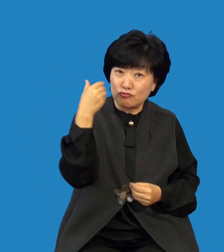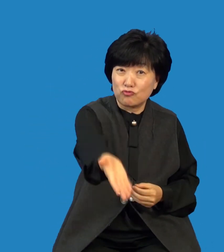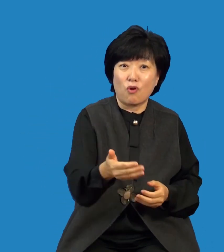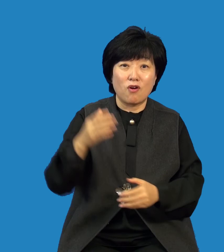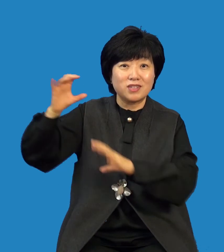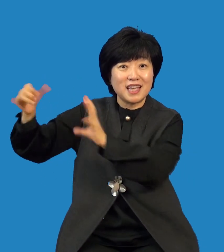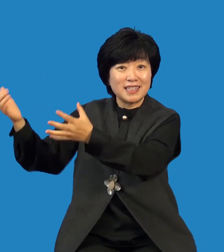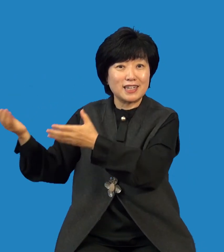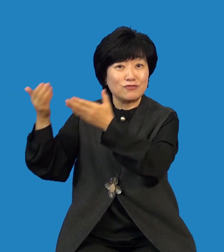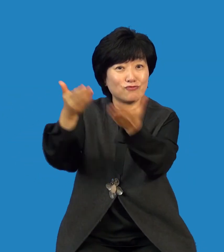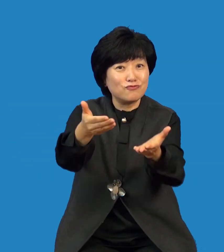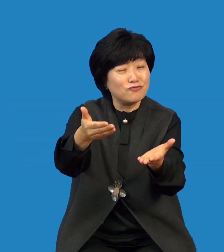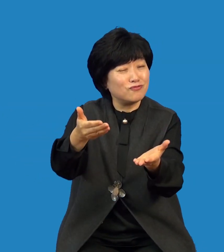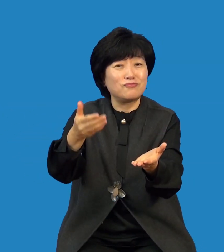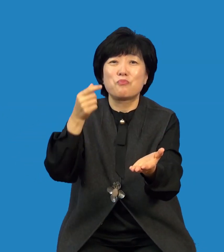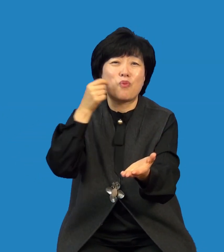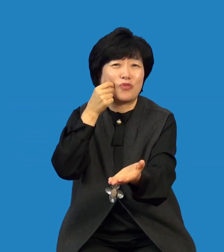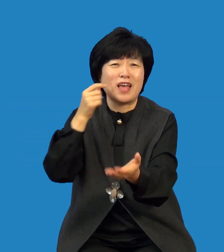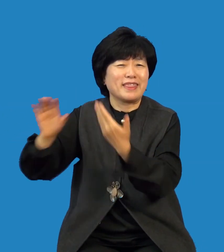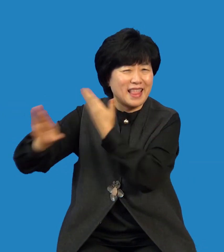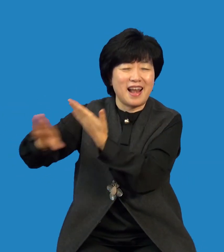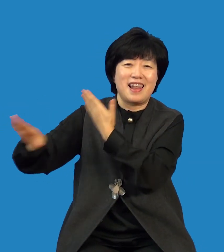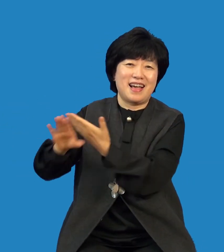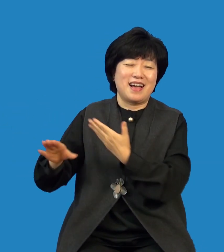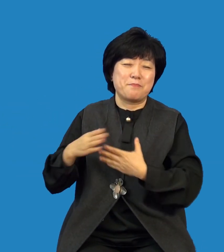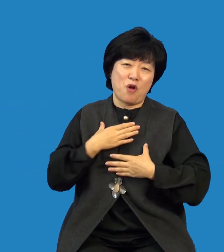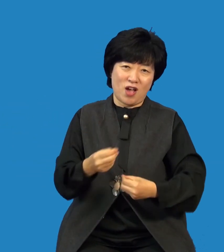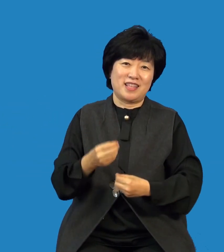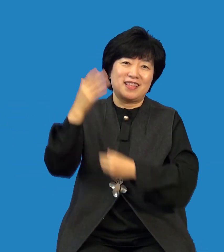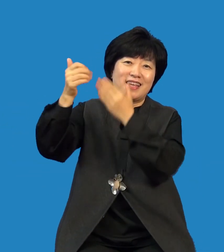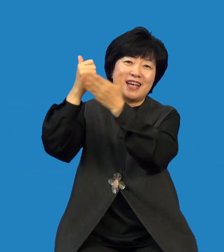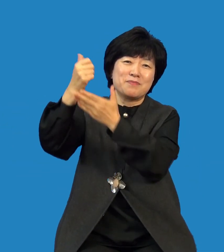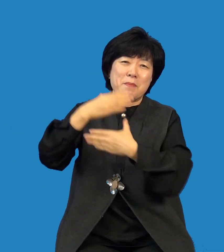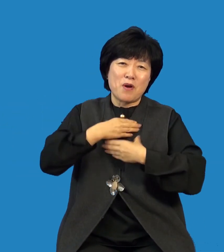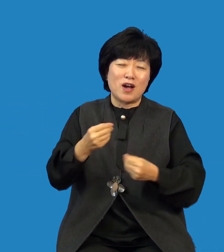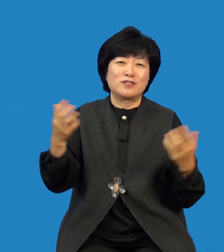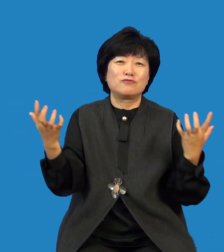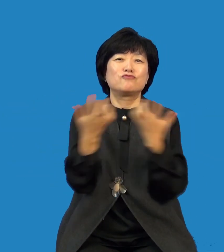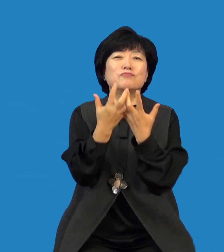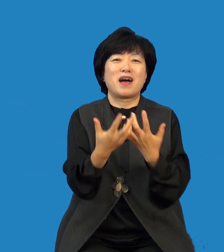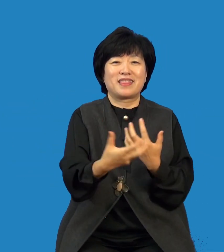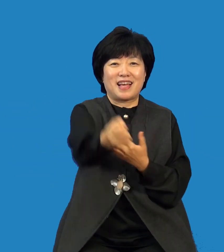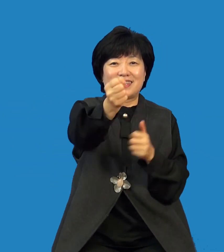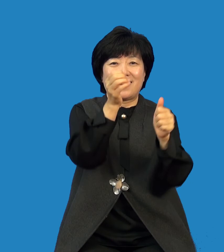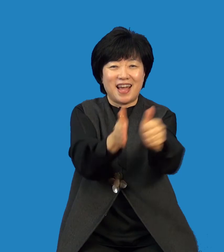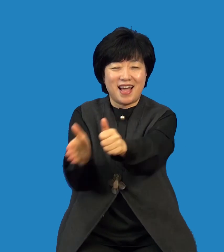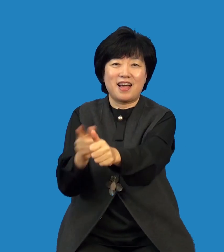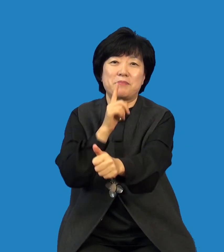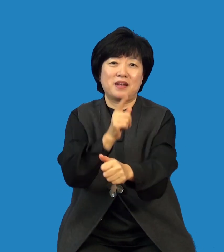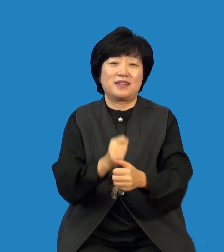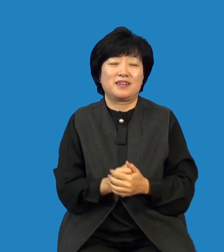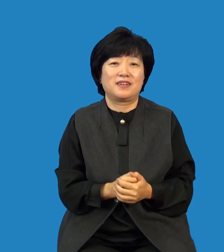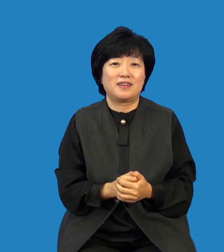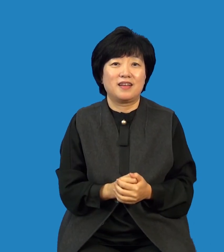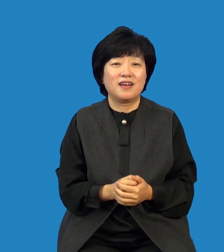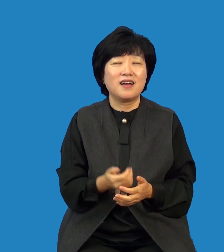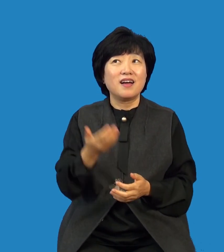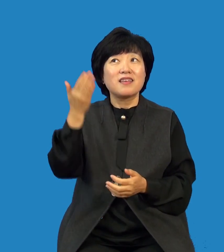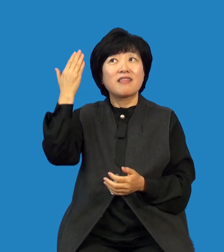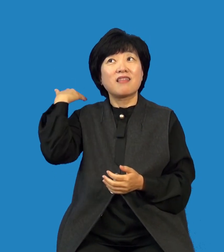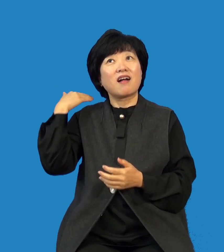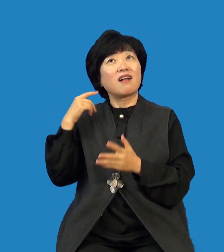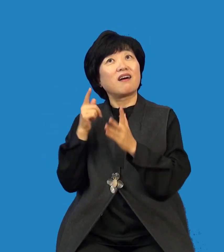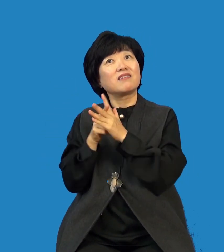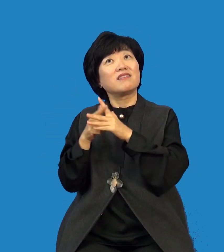평안이다. 이 평안으로 충만하라는 거예요. 아멘. 저는 이 말씀을 옛날에는 이해하지 못했어요.